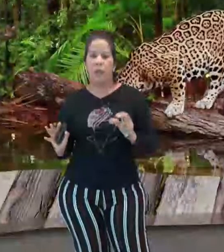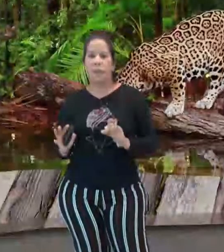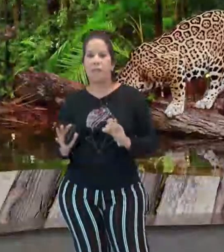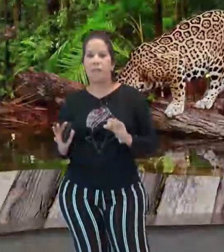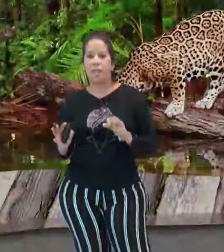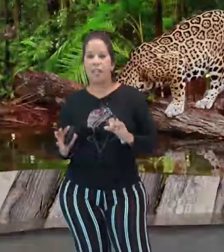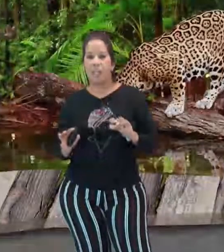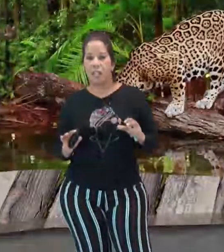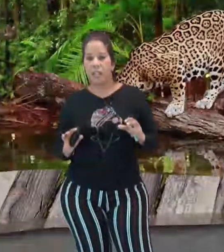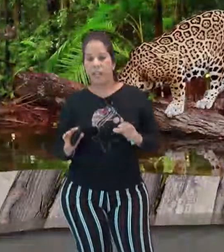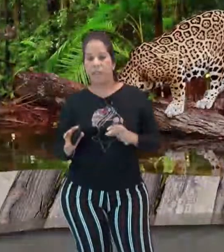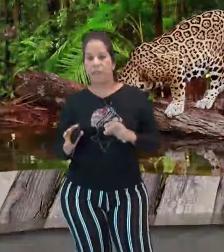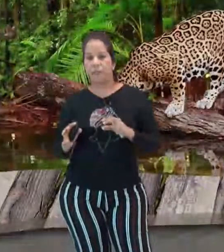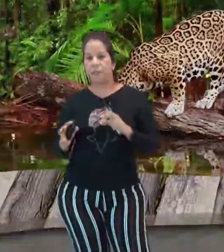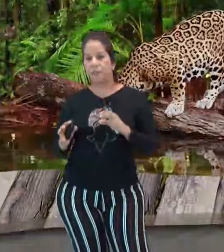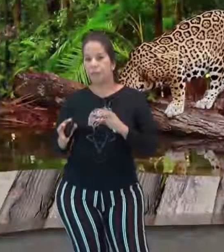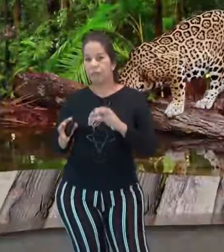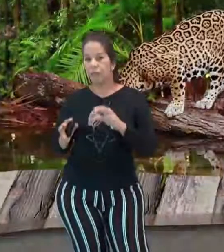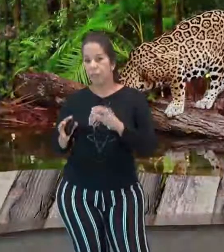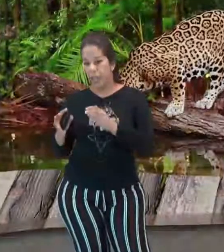isso é bem evidente neles, né?